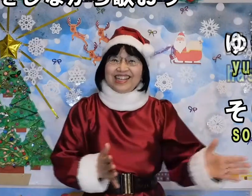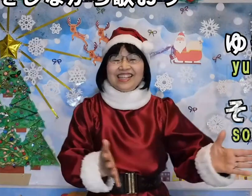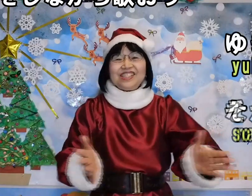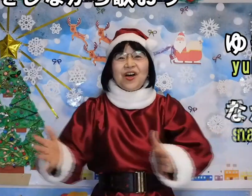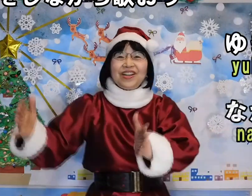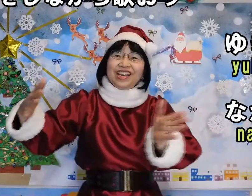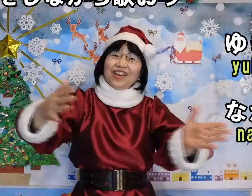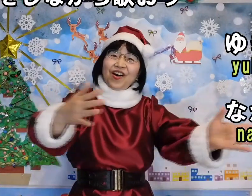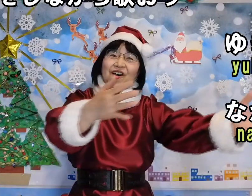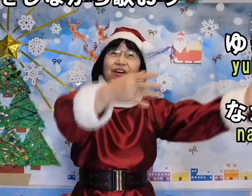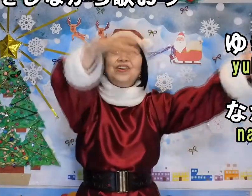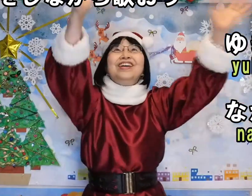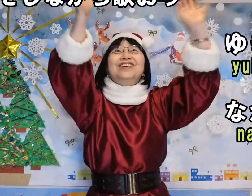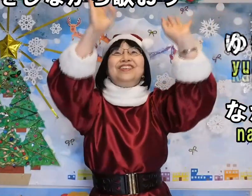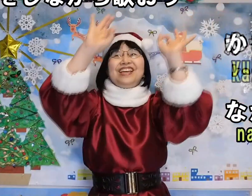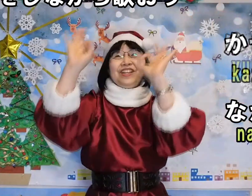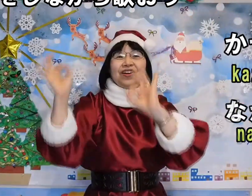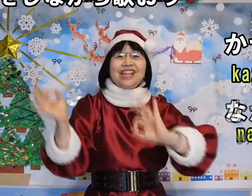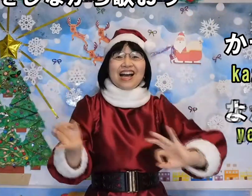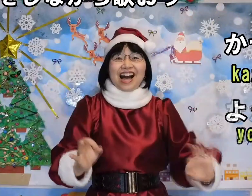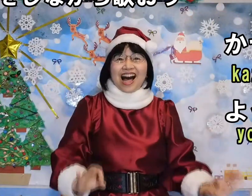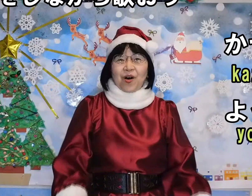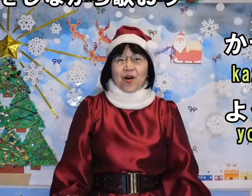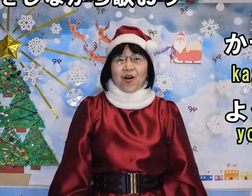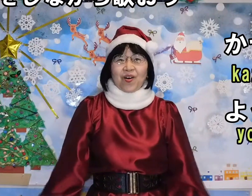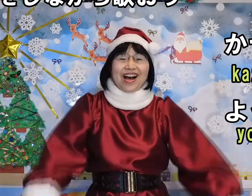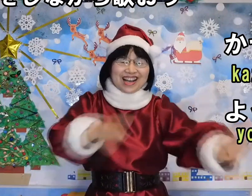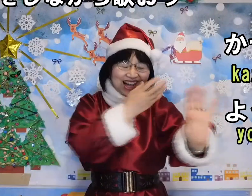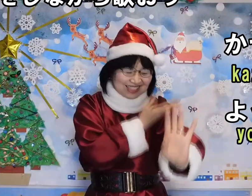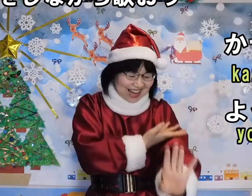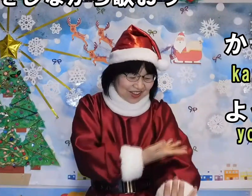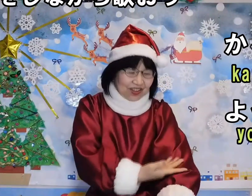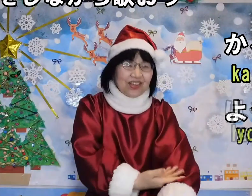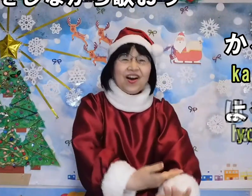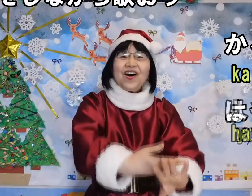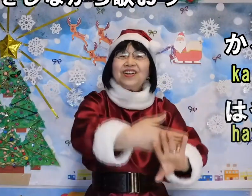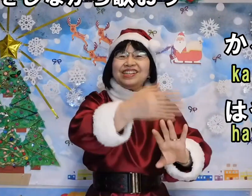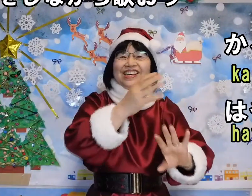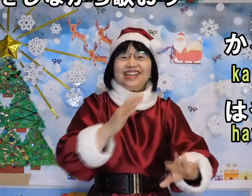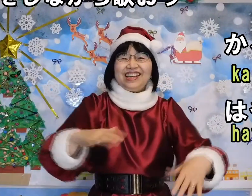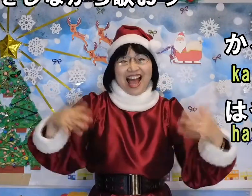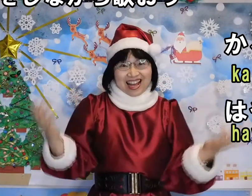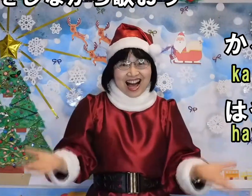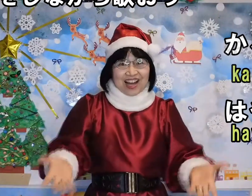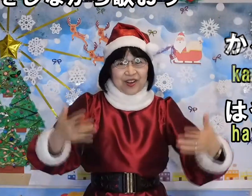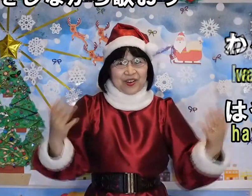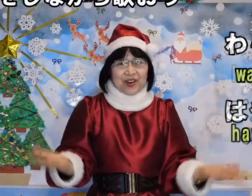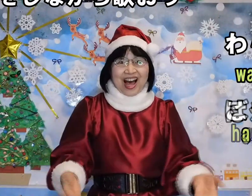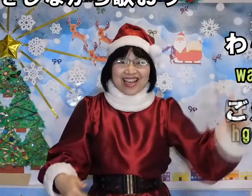走れソリよ、雪の中を風のように、軽く